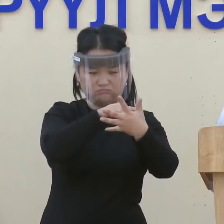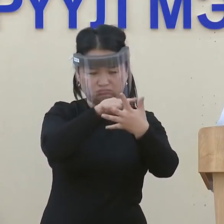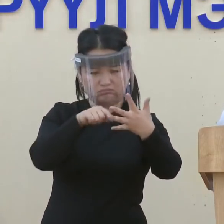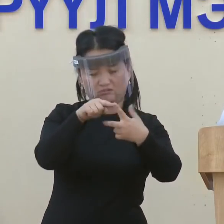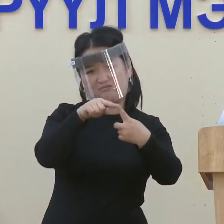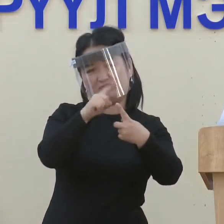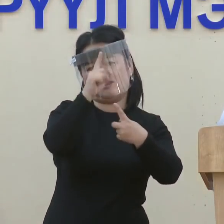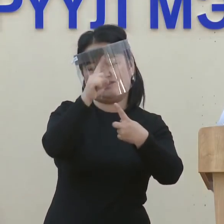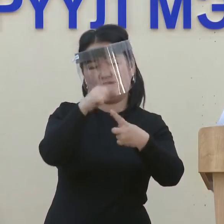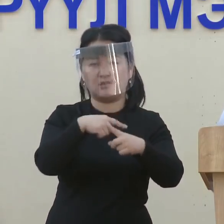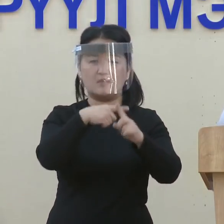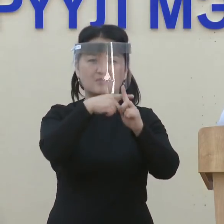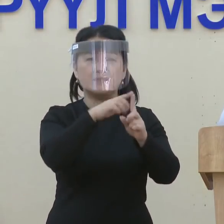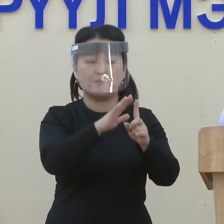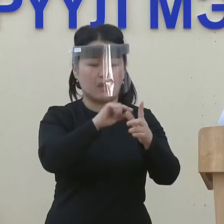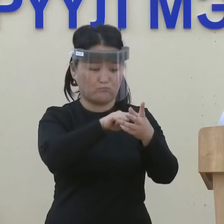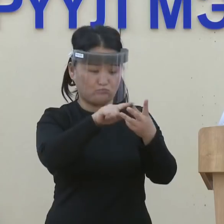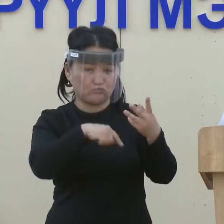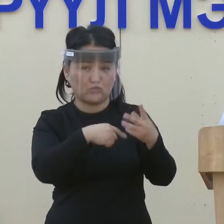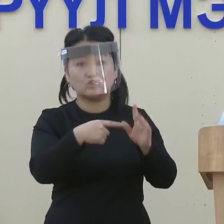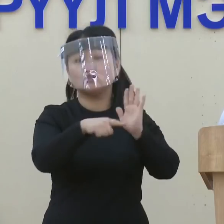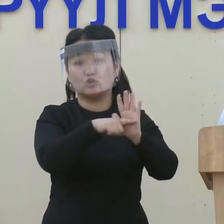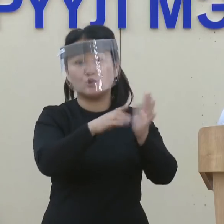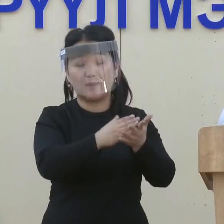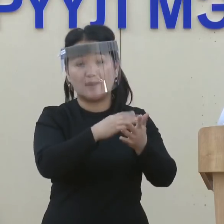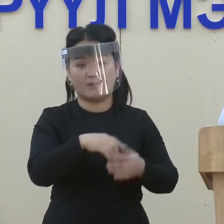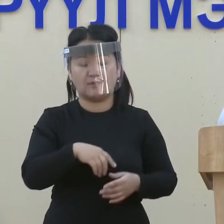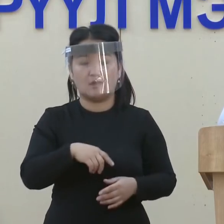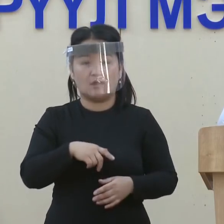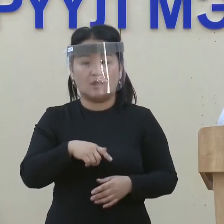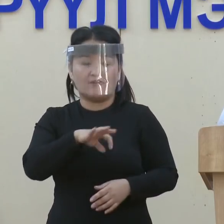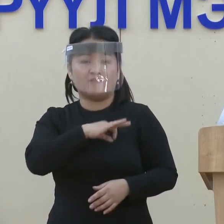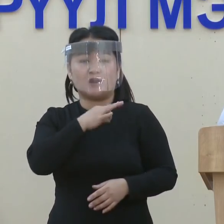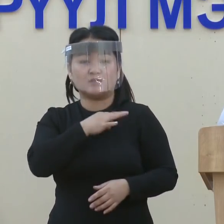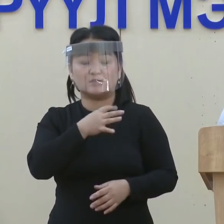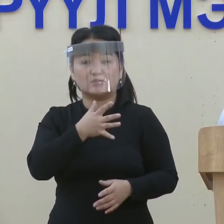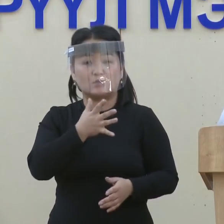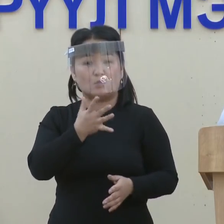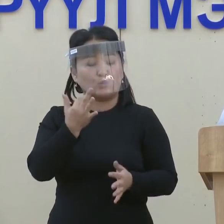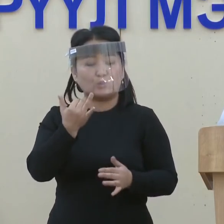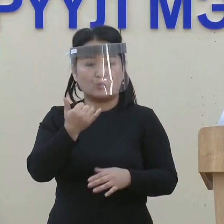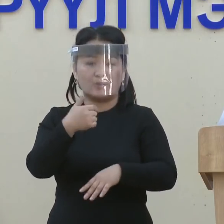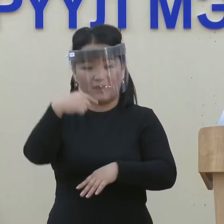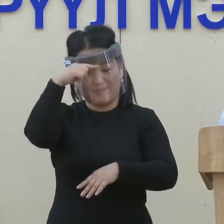маань одоо эдгрээд дарна гэсэн юм баяртай мэдээ өгөх болно.